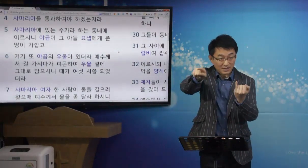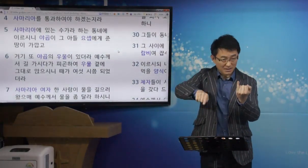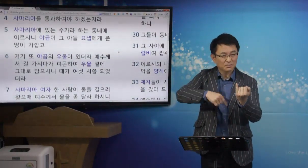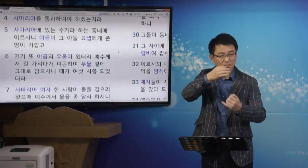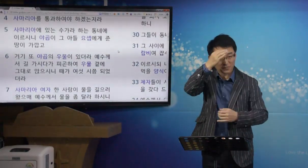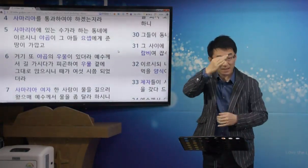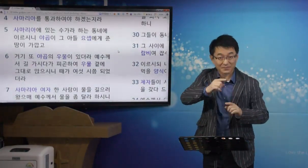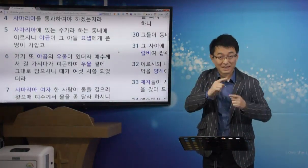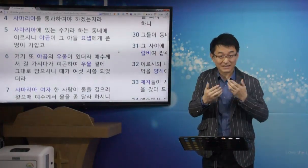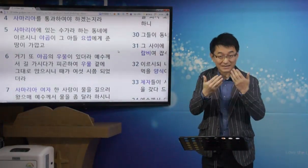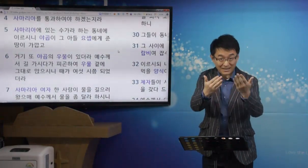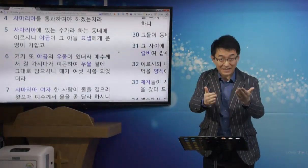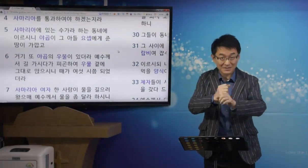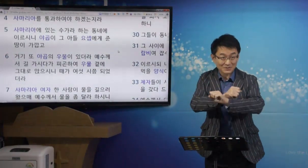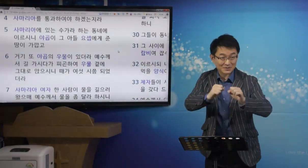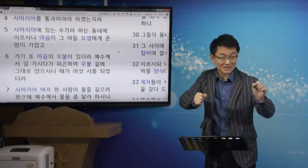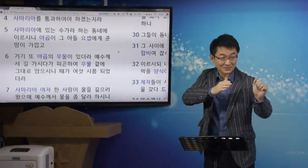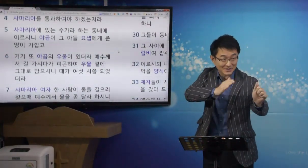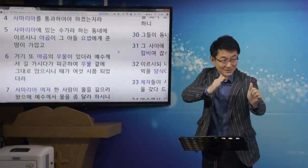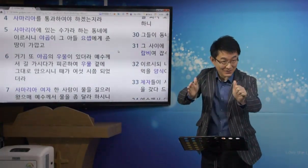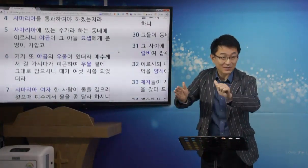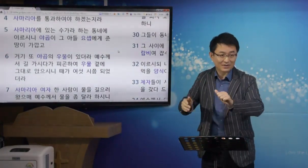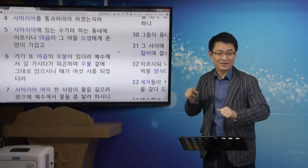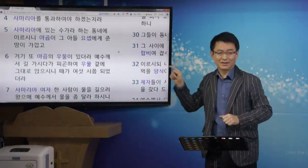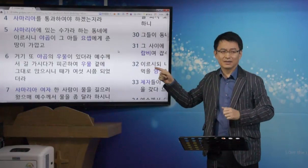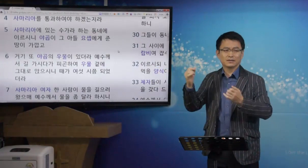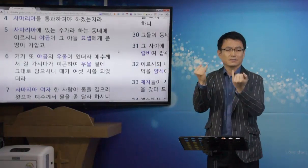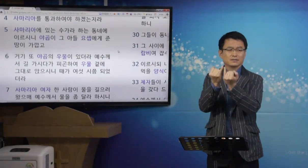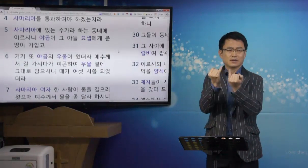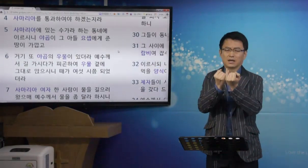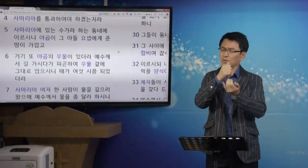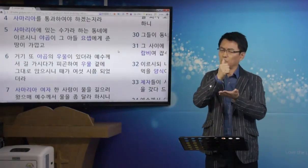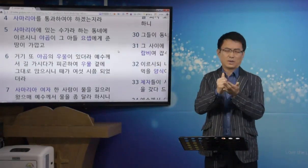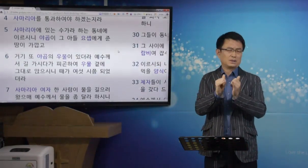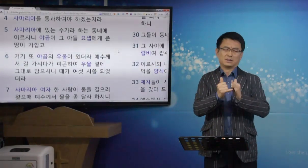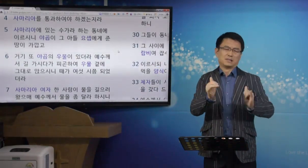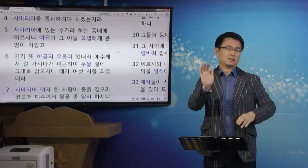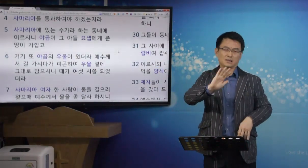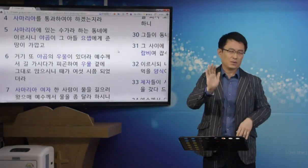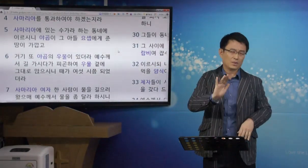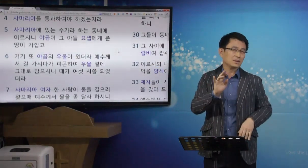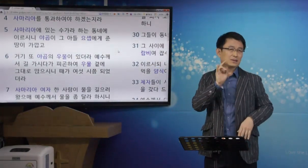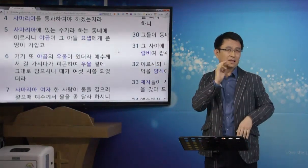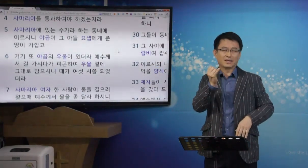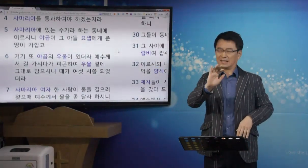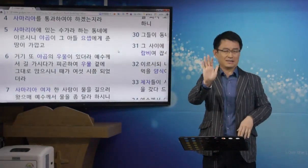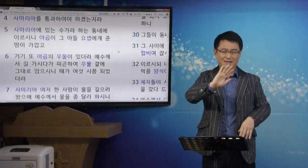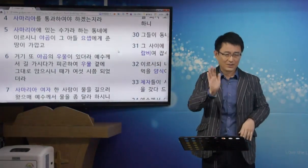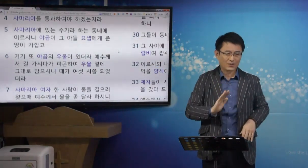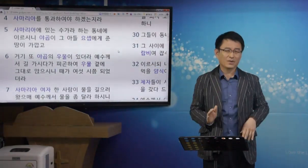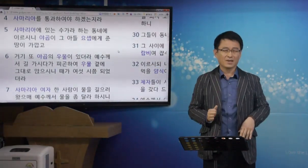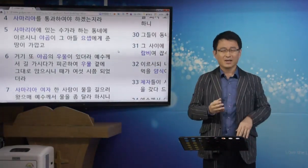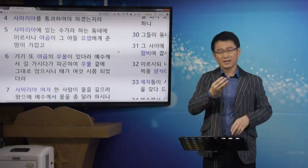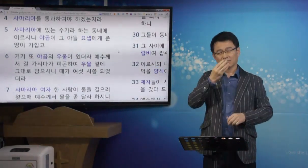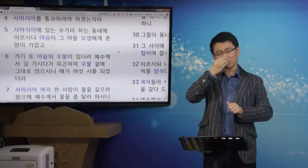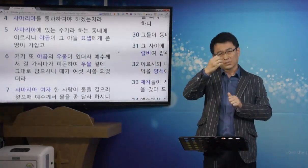되었습니다. 여성분들 죄송하지만 좀 용서해 주십시오. 이 여인은 죄인이 아니고요. 창녀가